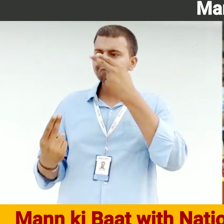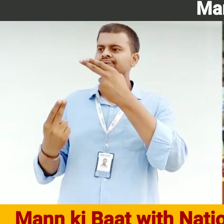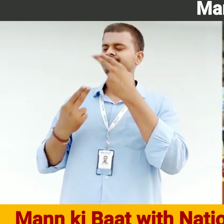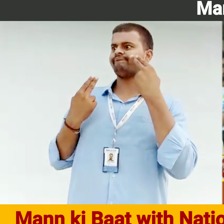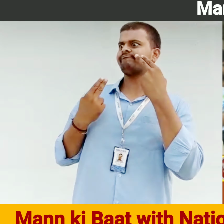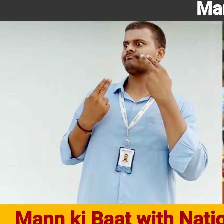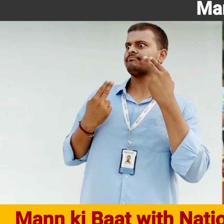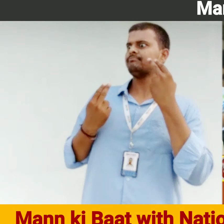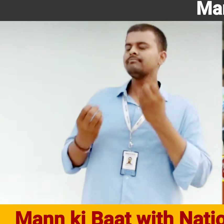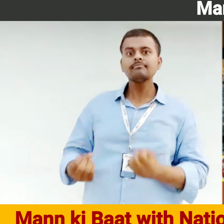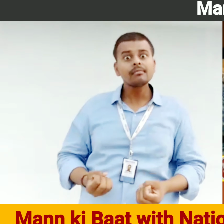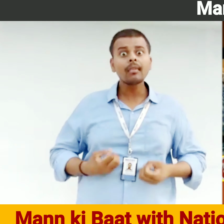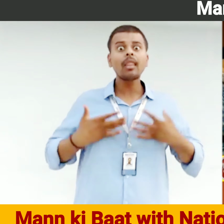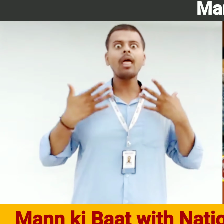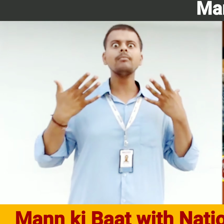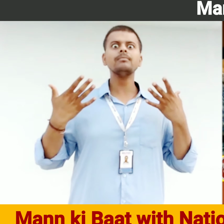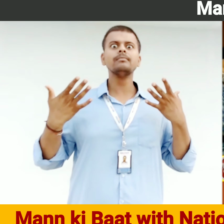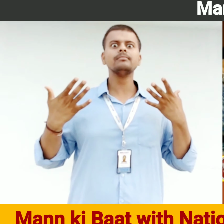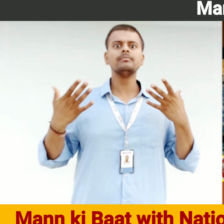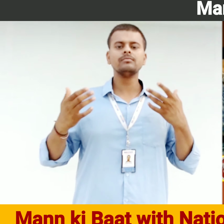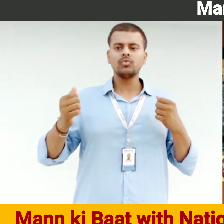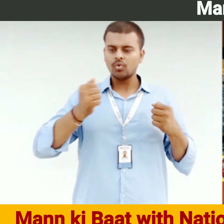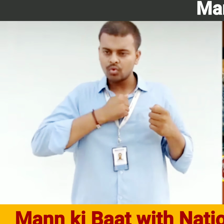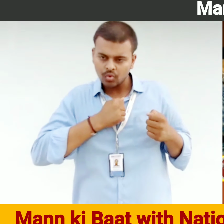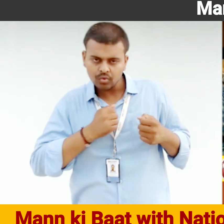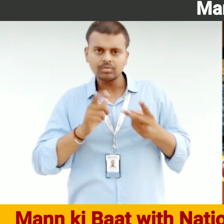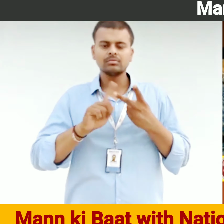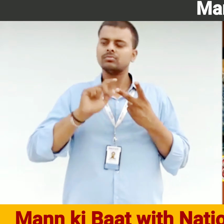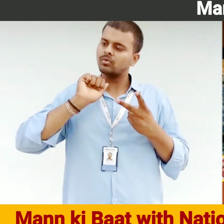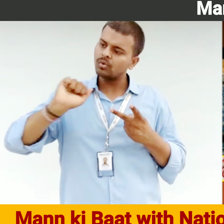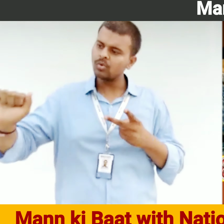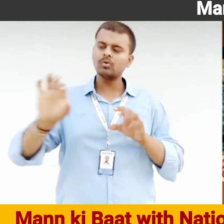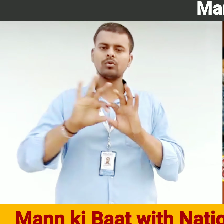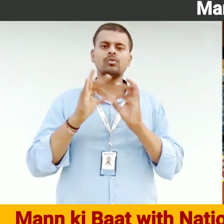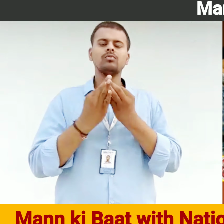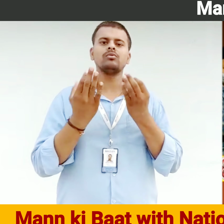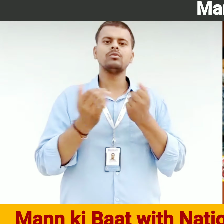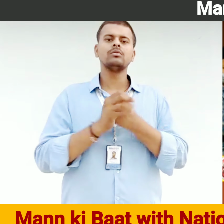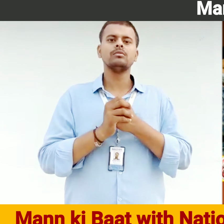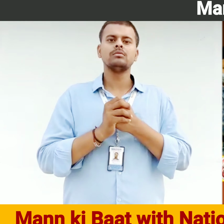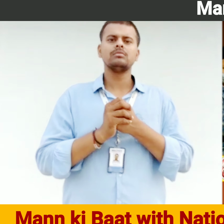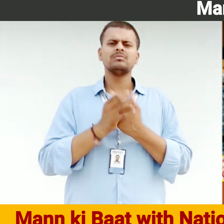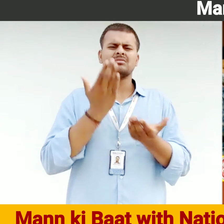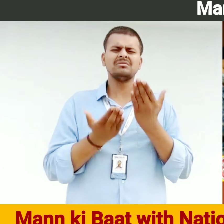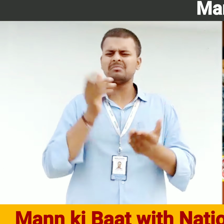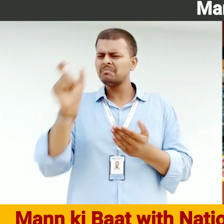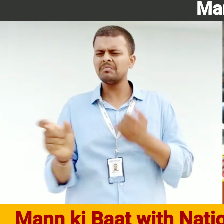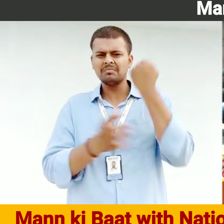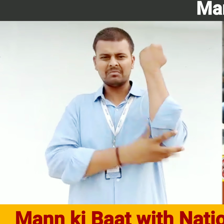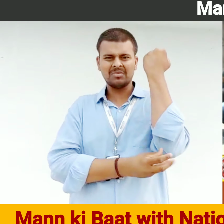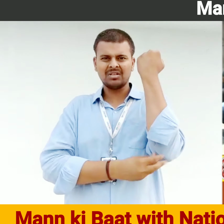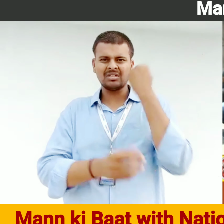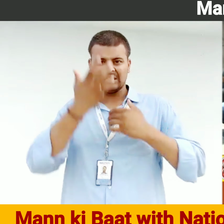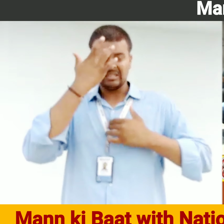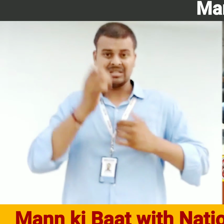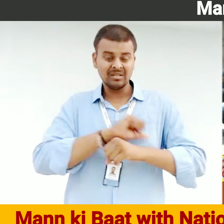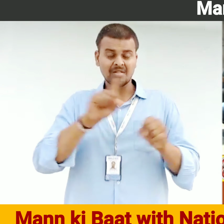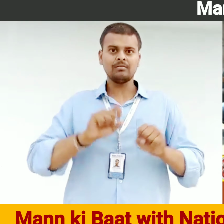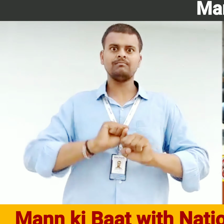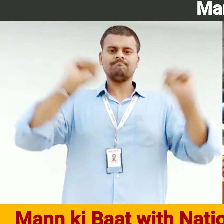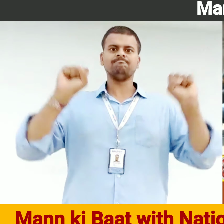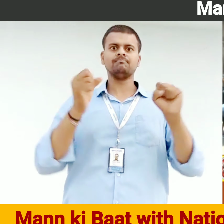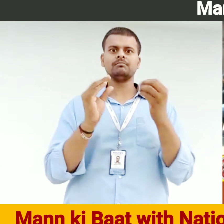देखेंगे कि जब एक गरीब बीमारी से बाहर आता है तो उसमें गरीबी से लड़ने की भी ताकत नजर आने